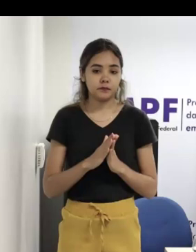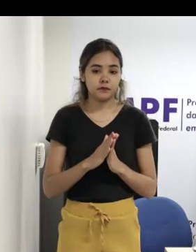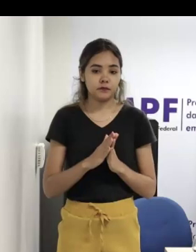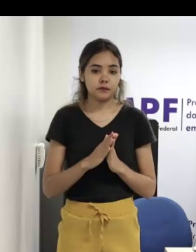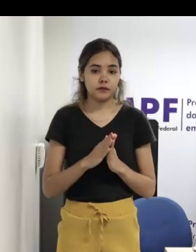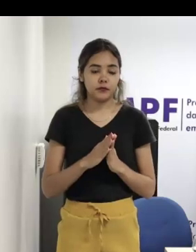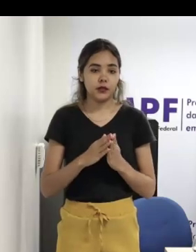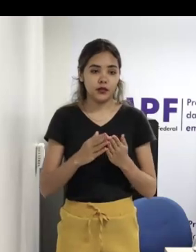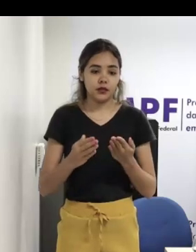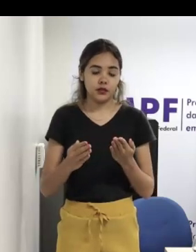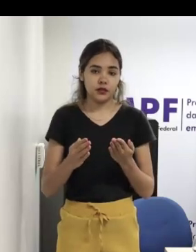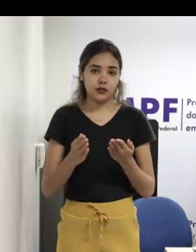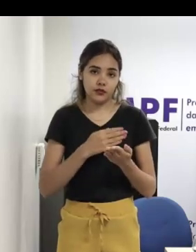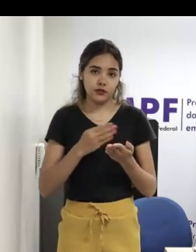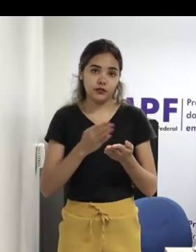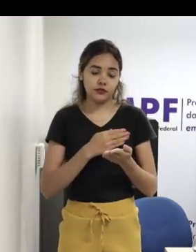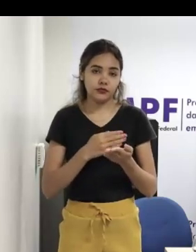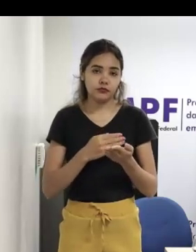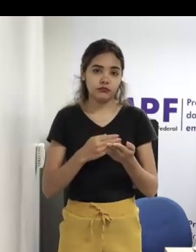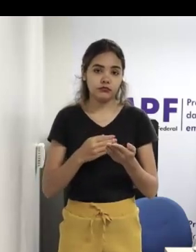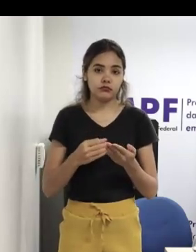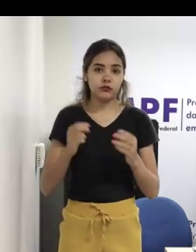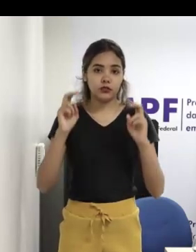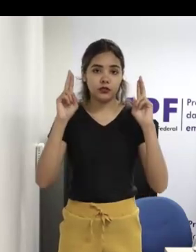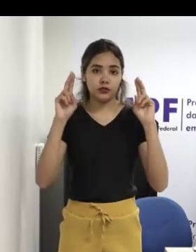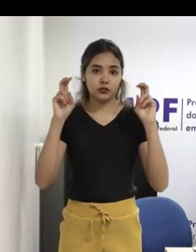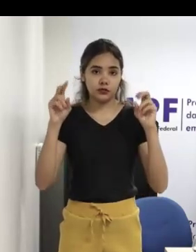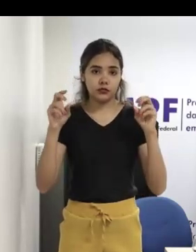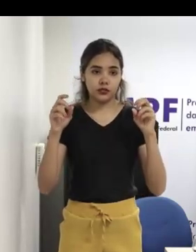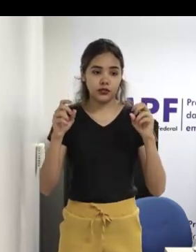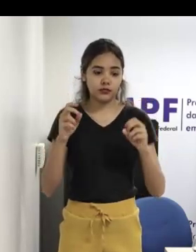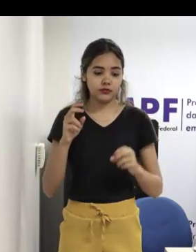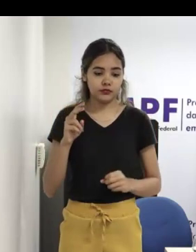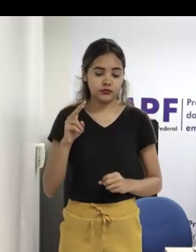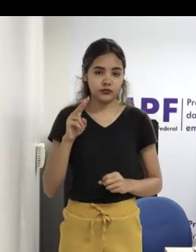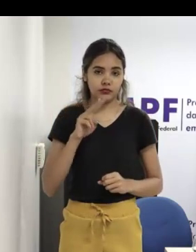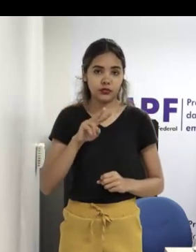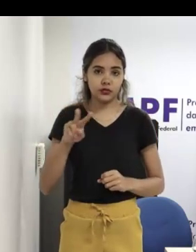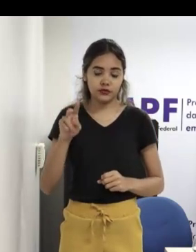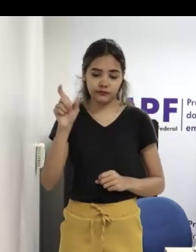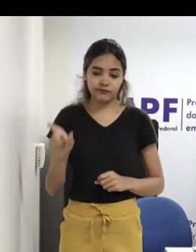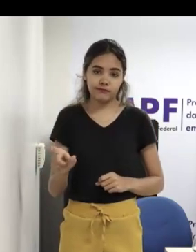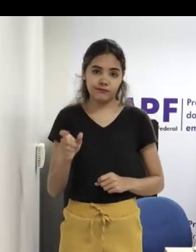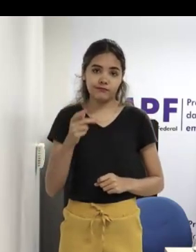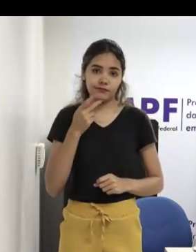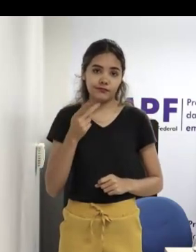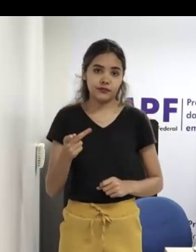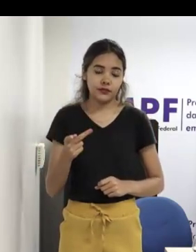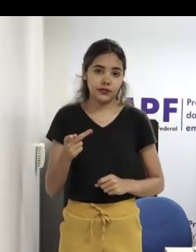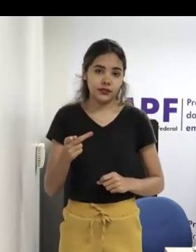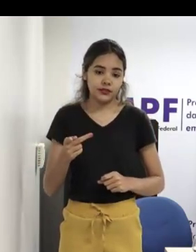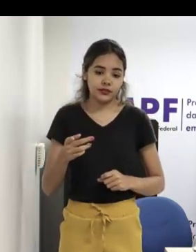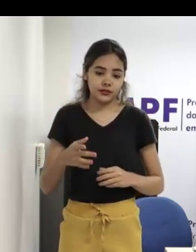a criança embora ela não saiba o que tá acontecendo mas vai haver em